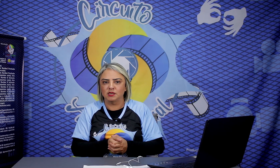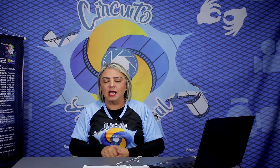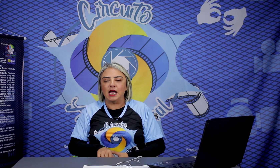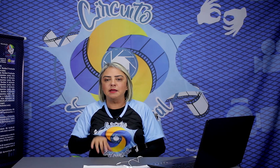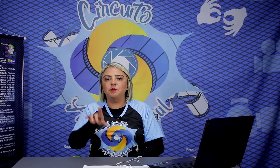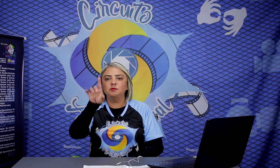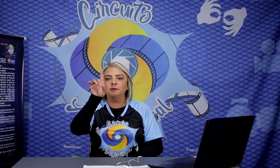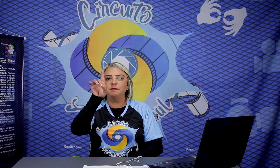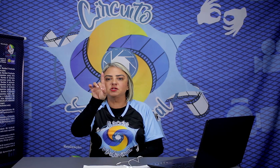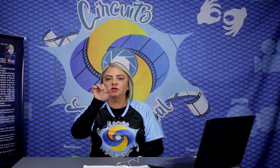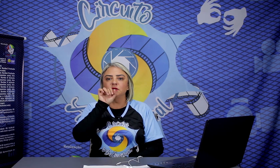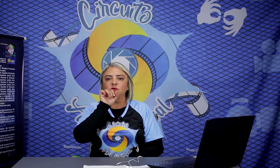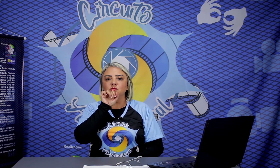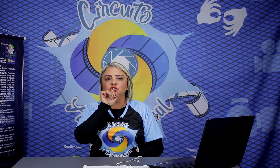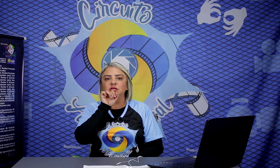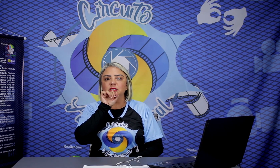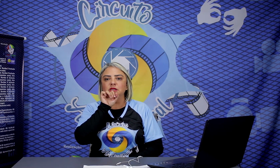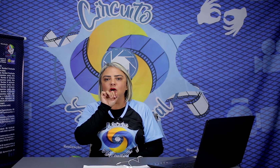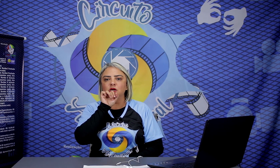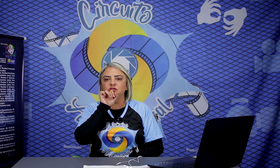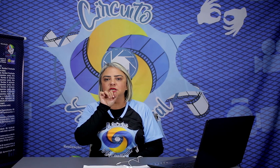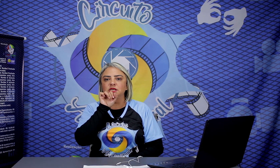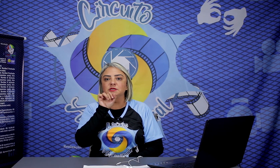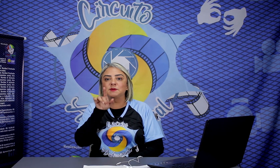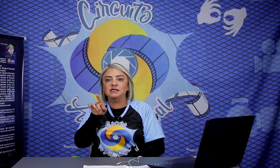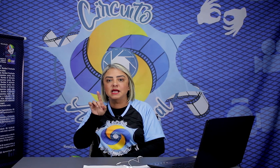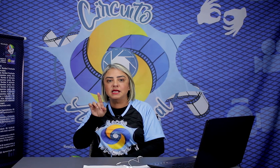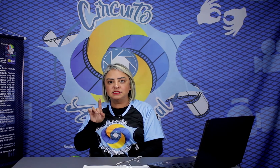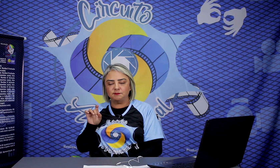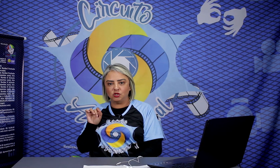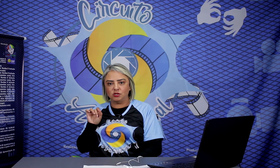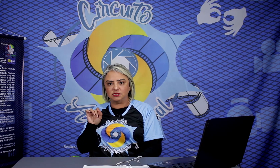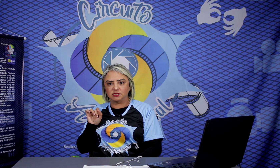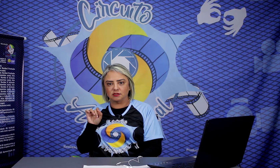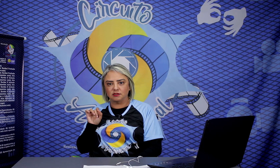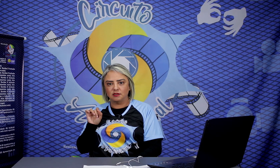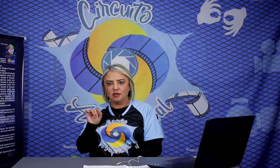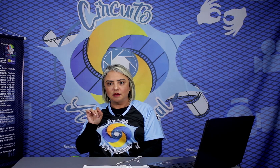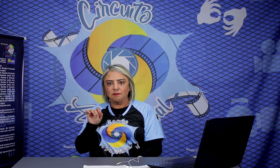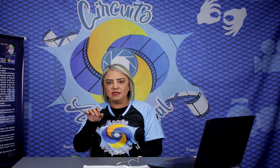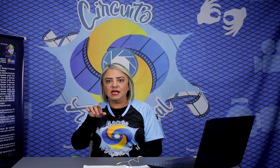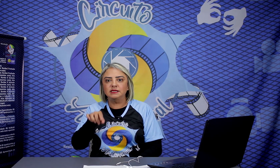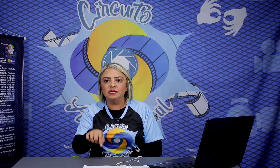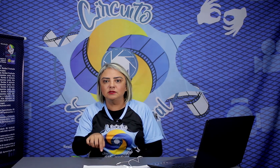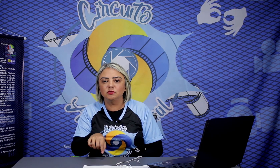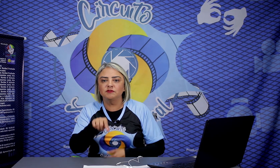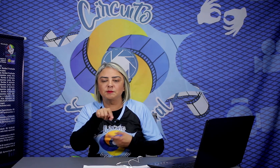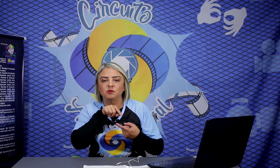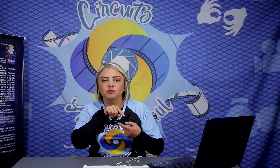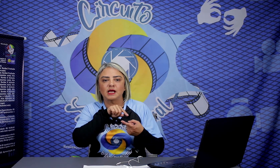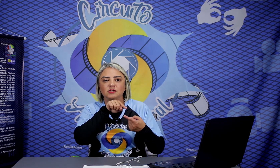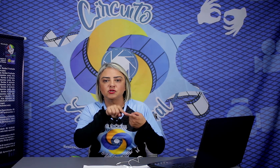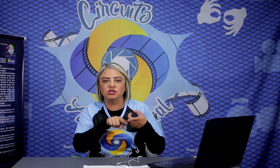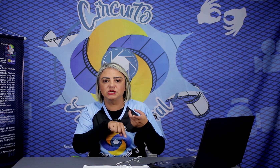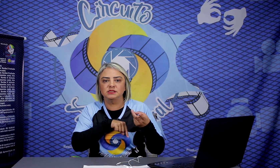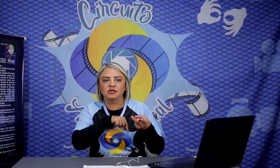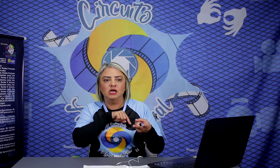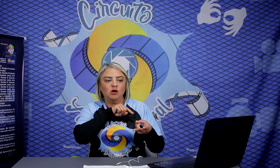Aí põe uma pessoa que tem um curso de 30 horas de Libras para ser a recepcionista. Mas lá dentro, quando vai procurar a justiça, quando